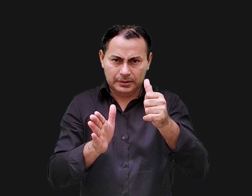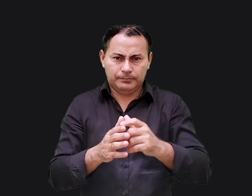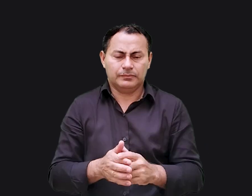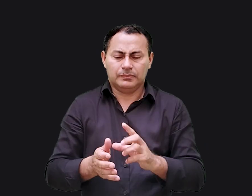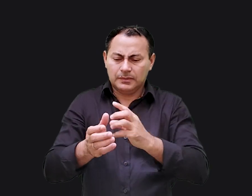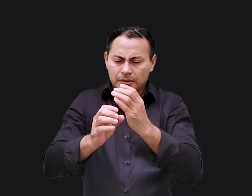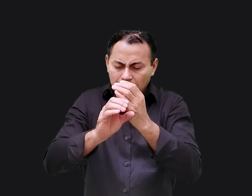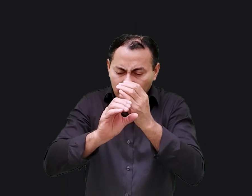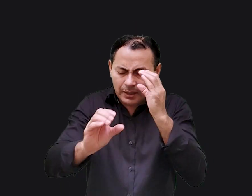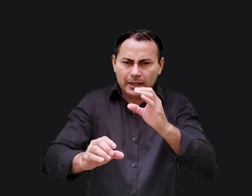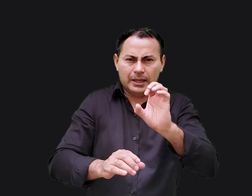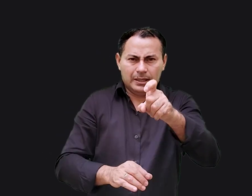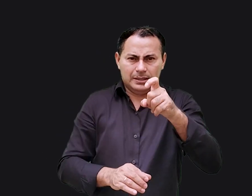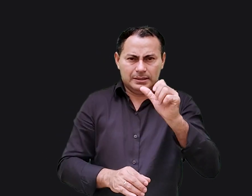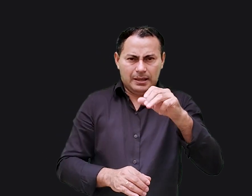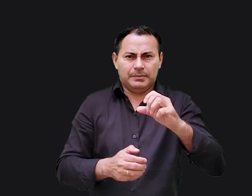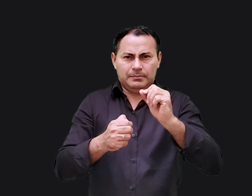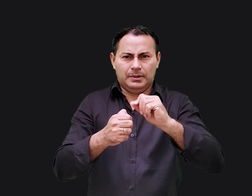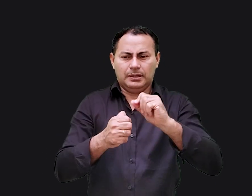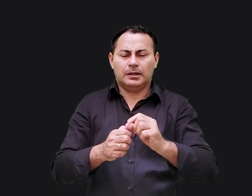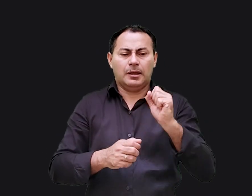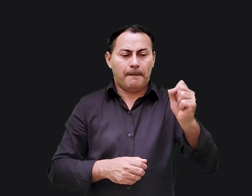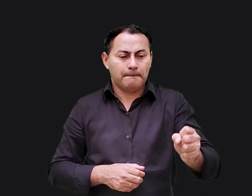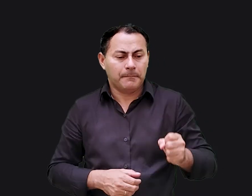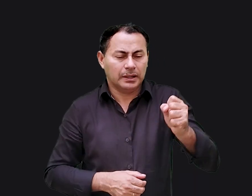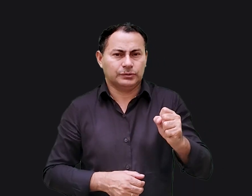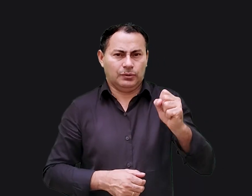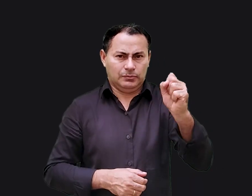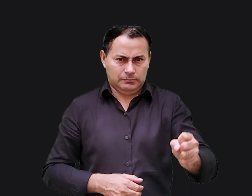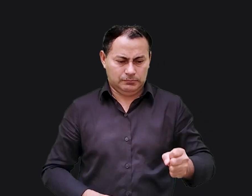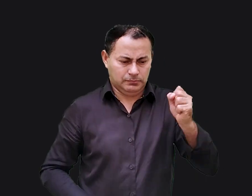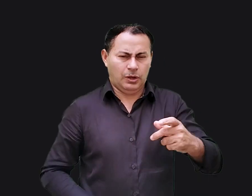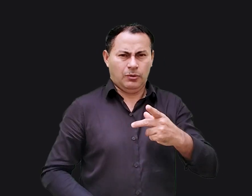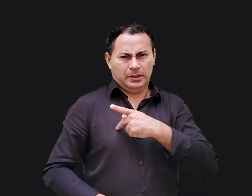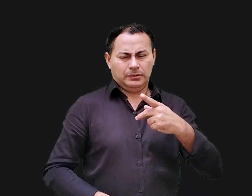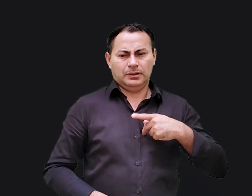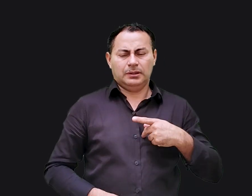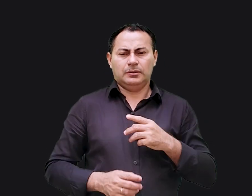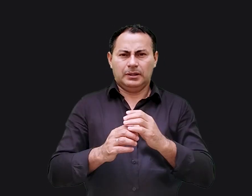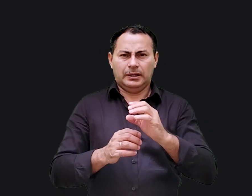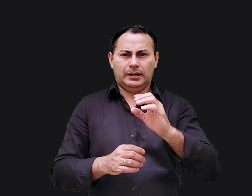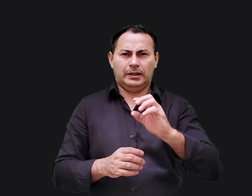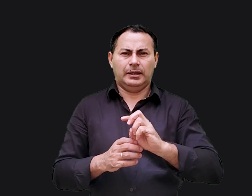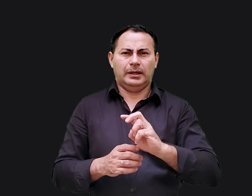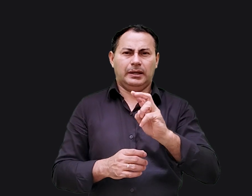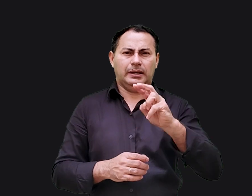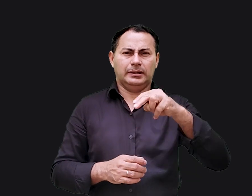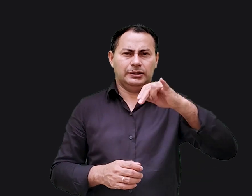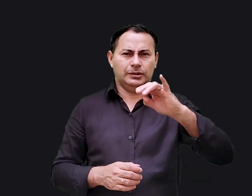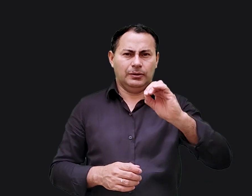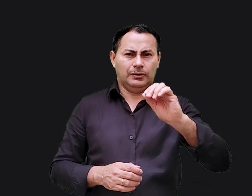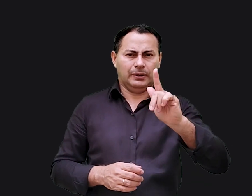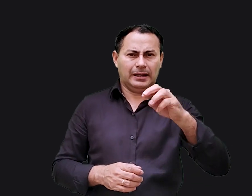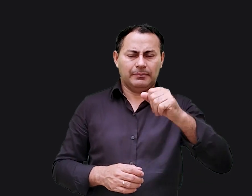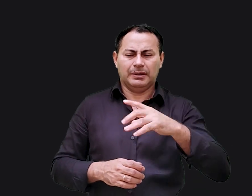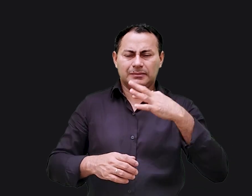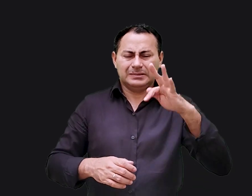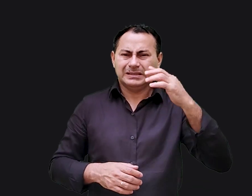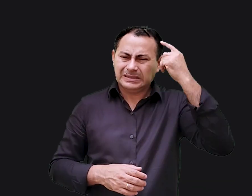Entre todos os exames que foram feitos, aquele pastor passou por um mielograma, que lhe causou uma forte dor